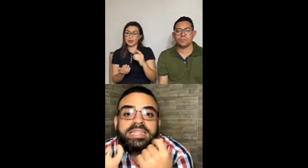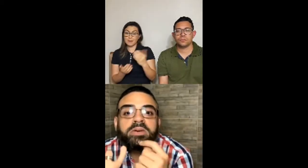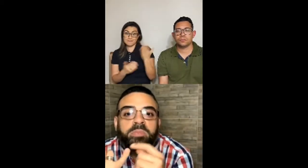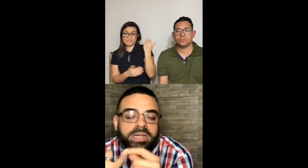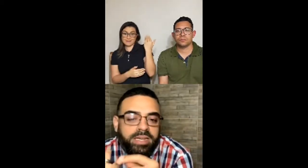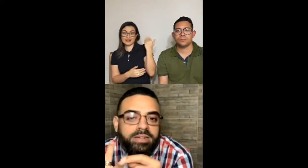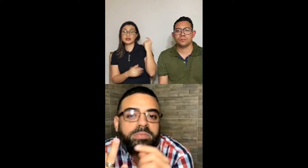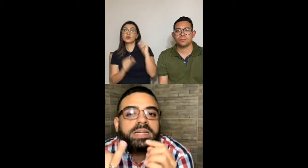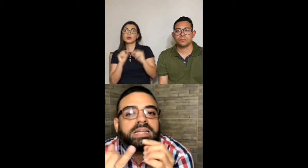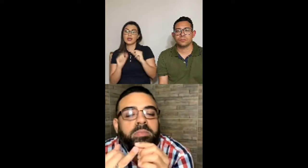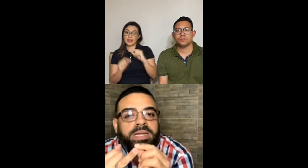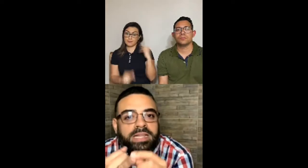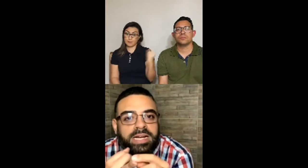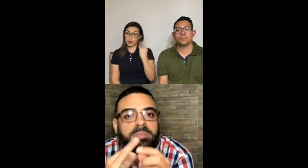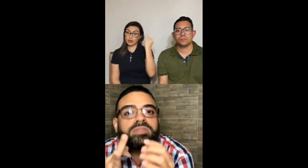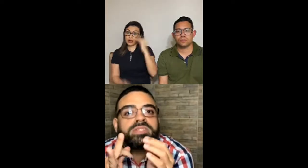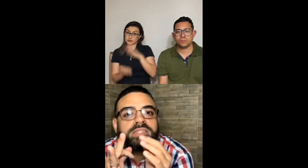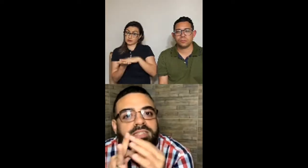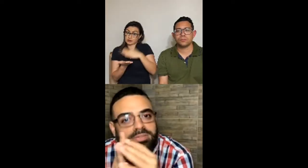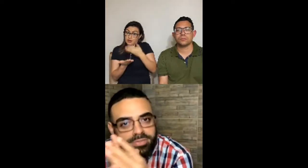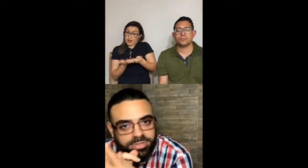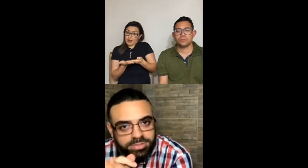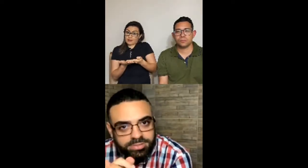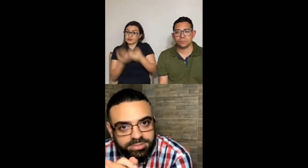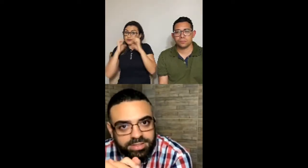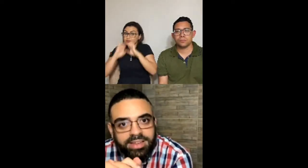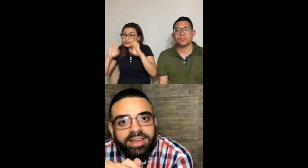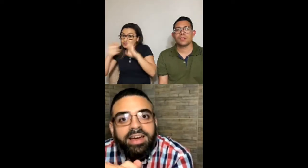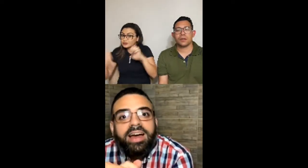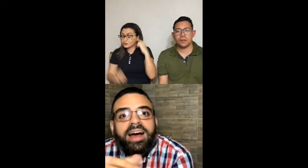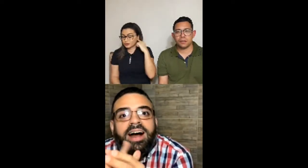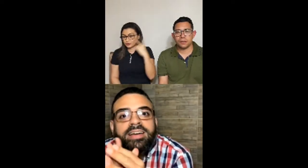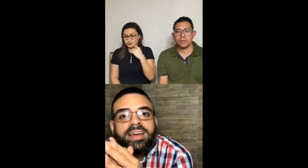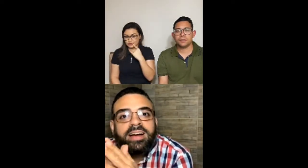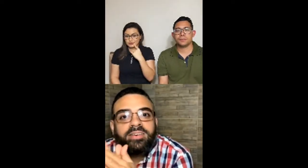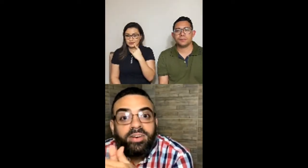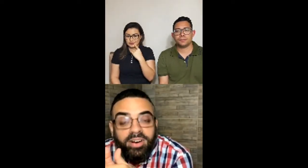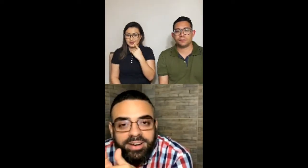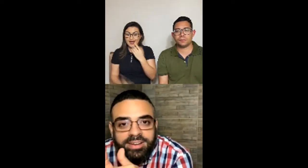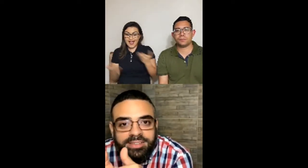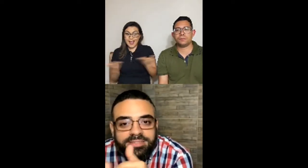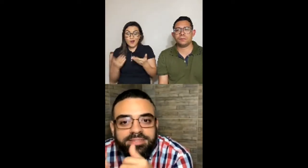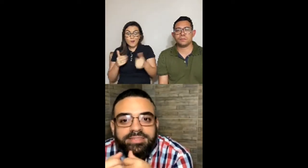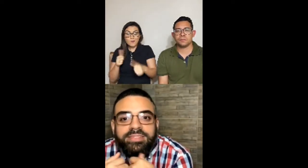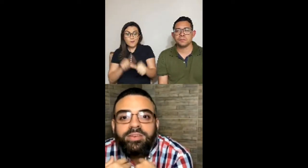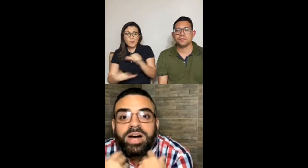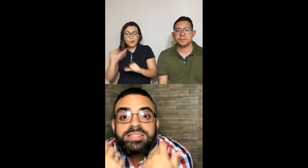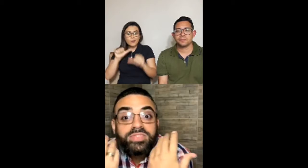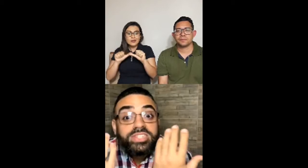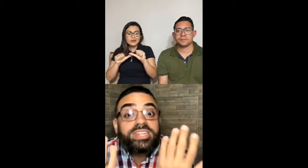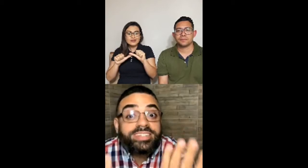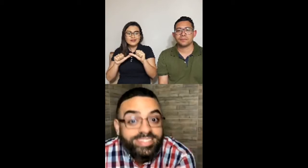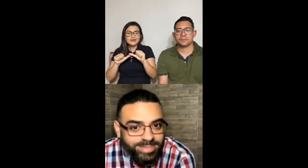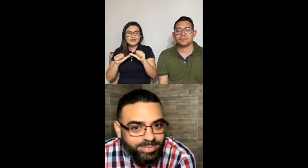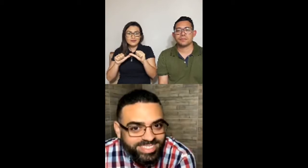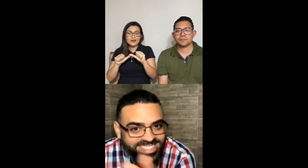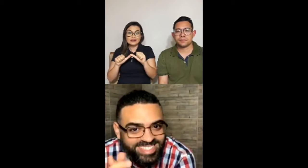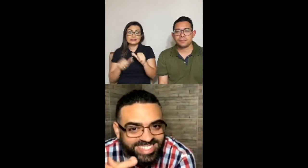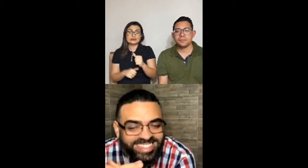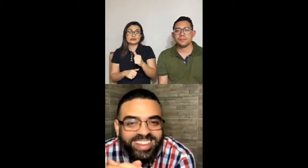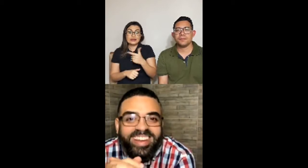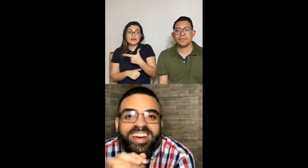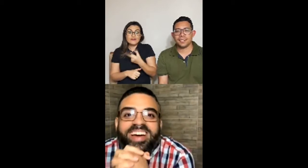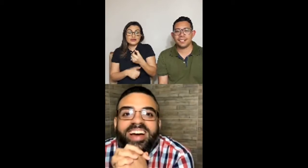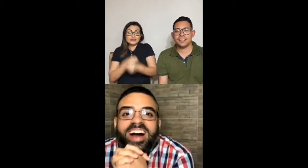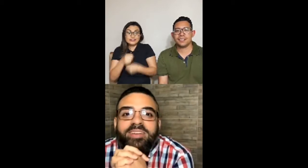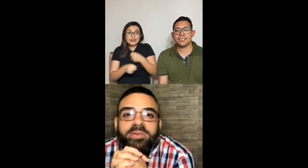Bíblia. Então, assim, ninguém nunca... Na minha geração, a importância era ter obreiro para interpretar, para evangelizar o surdo.